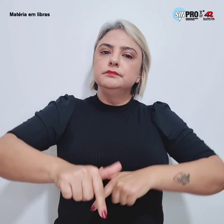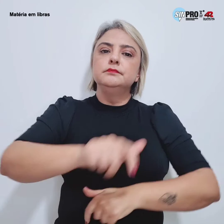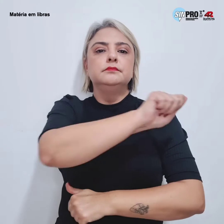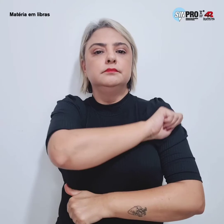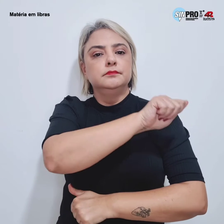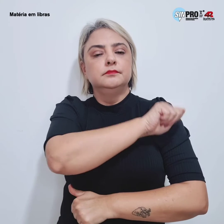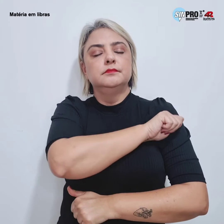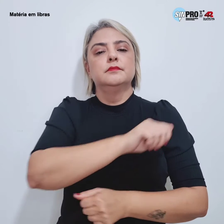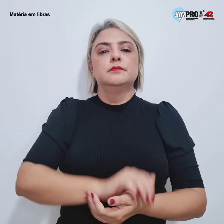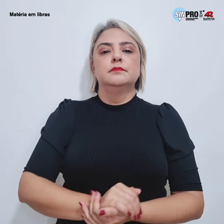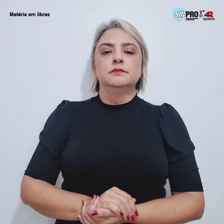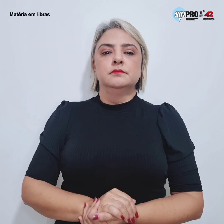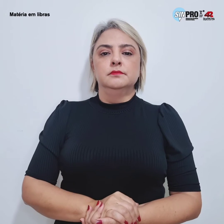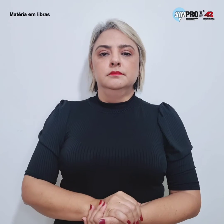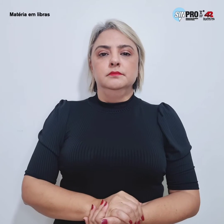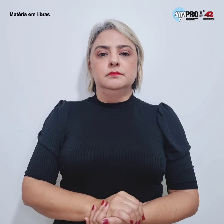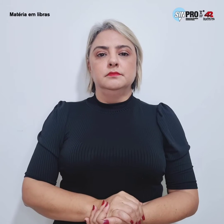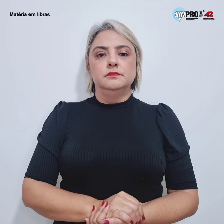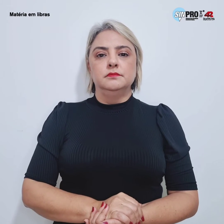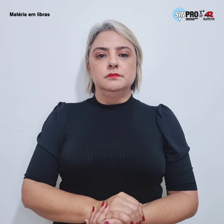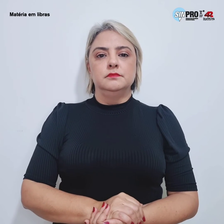os trabalhadores e os estudantes.